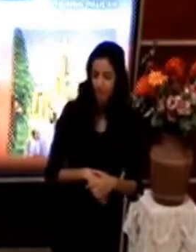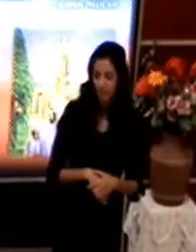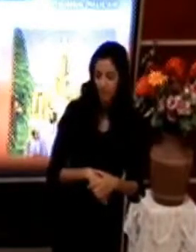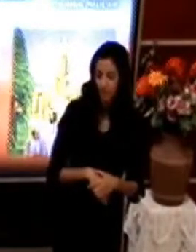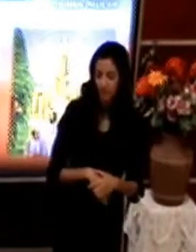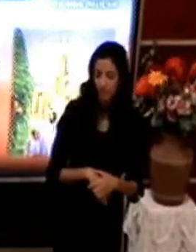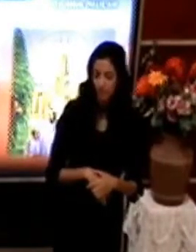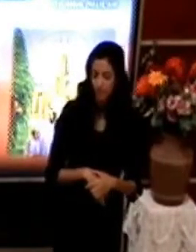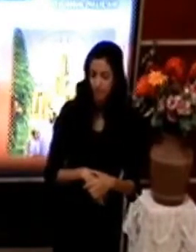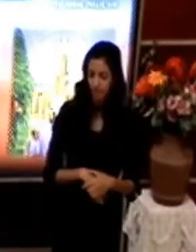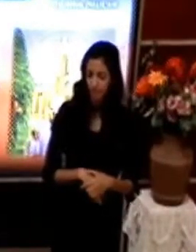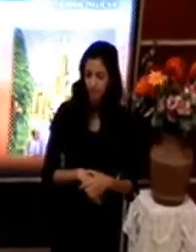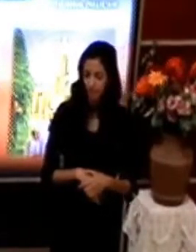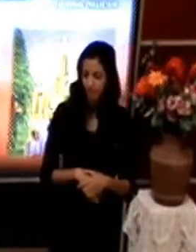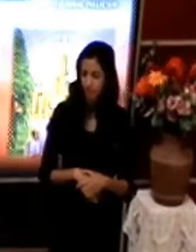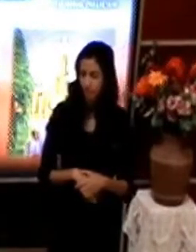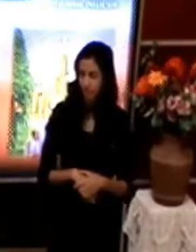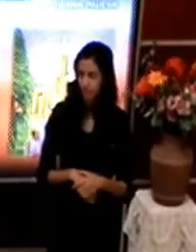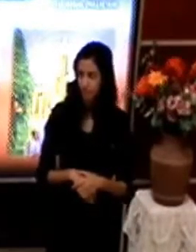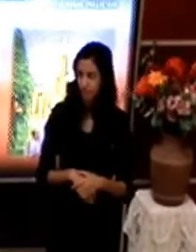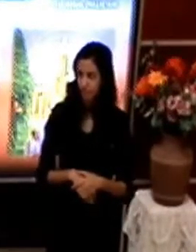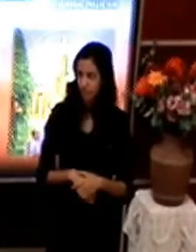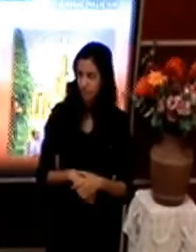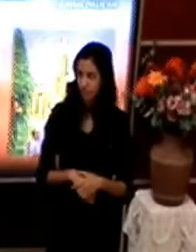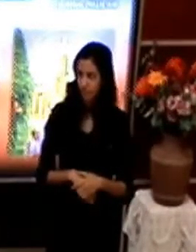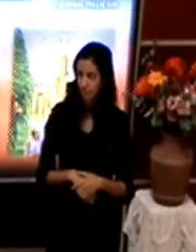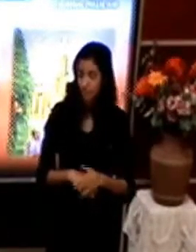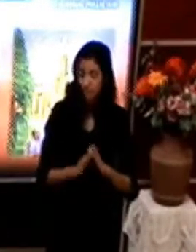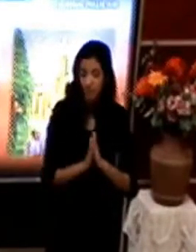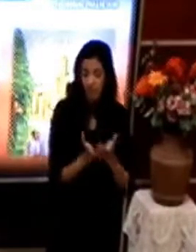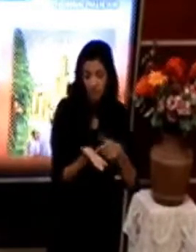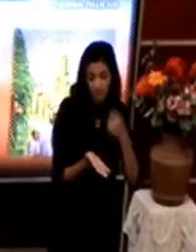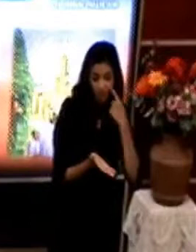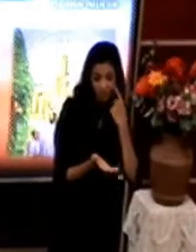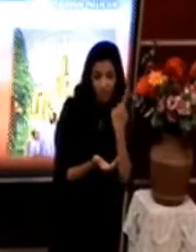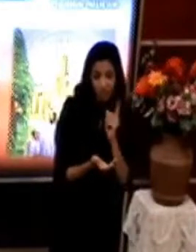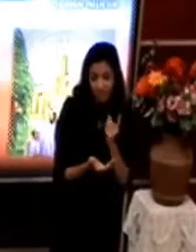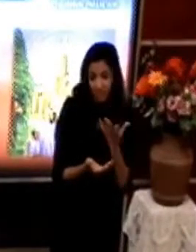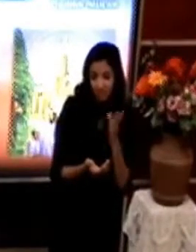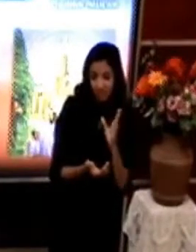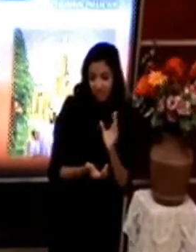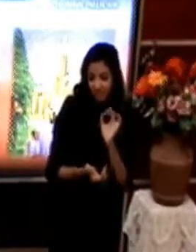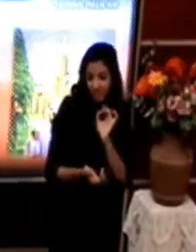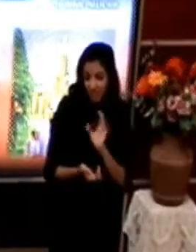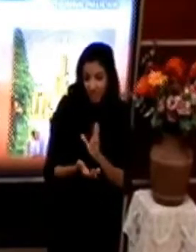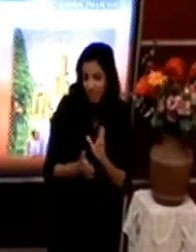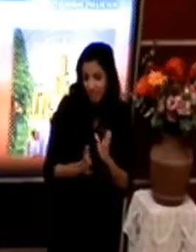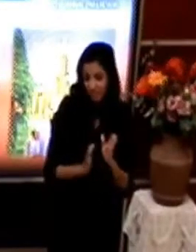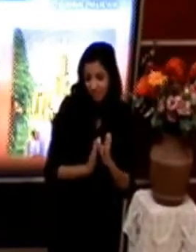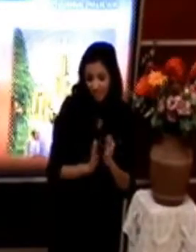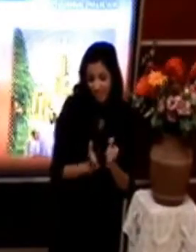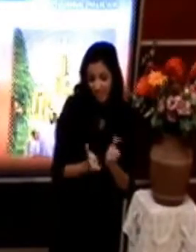aprendimos lo que era algo de la Biblia, pero lo leíamos porque no teníamos, era lo único que teníamos para leer.